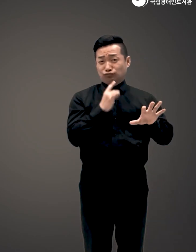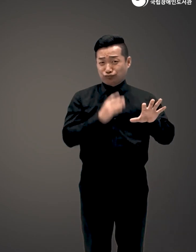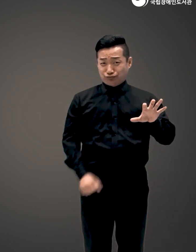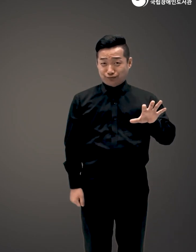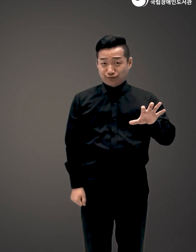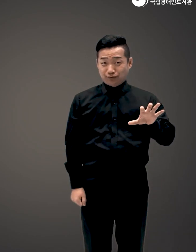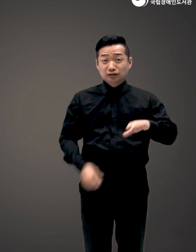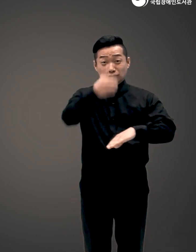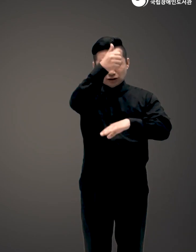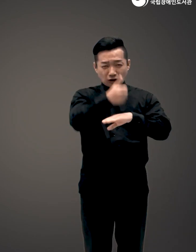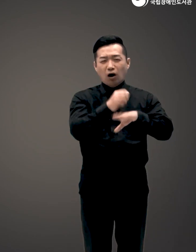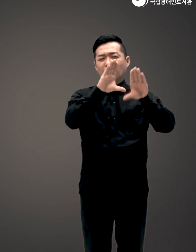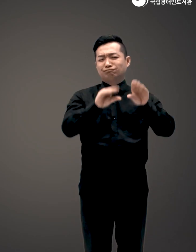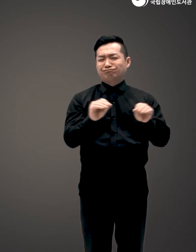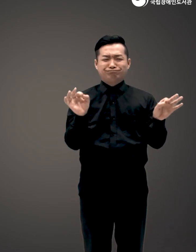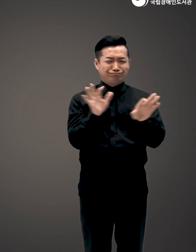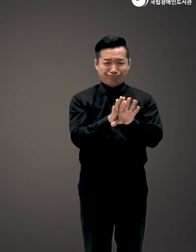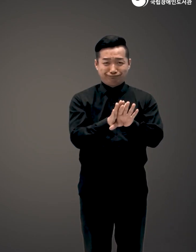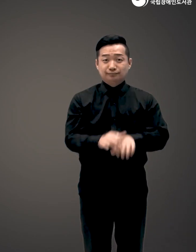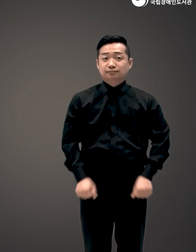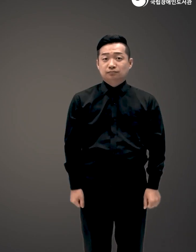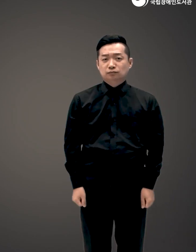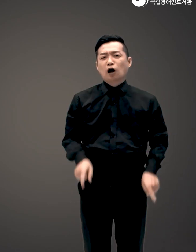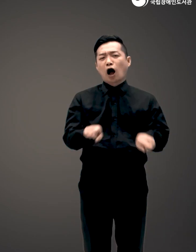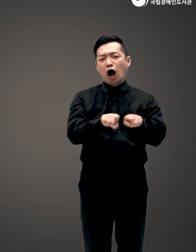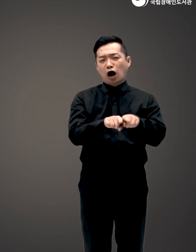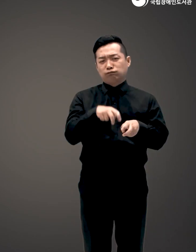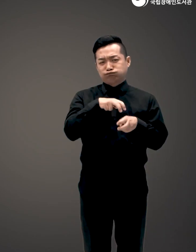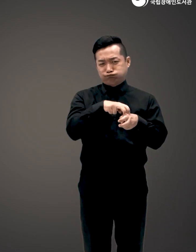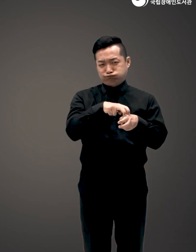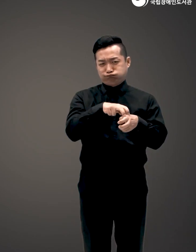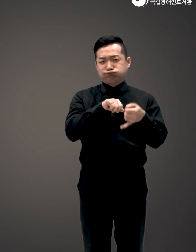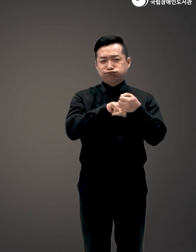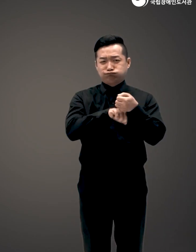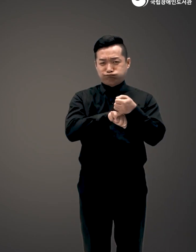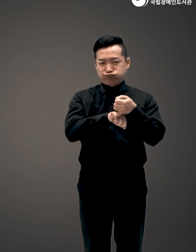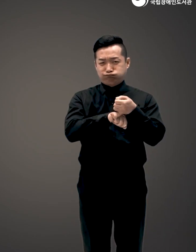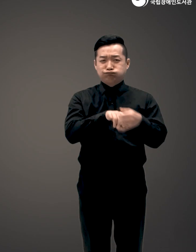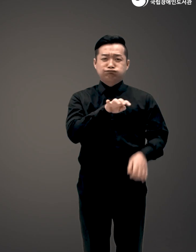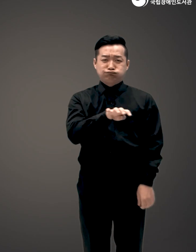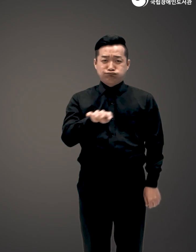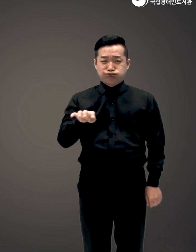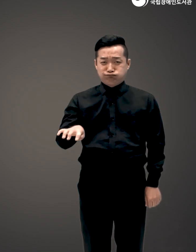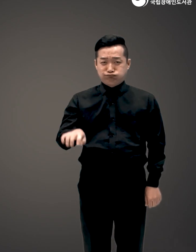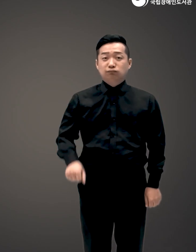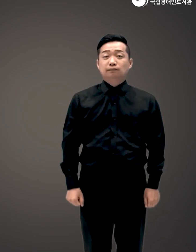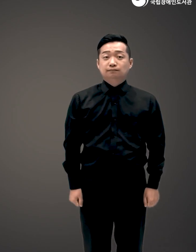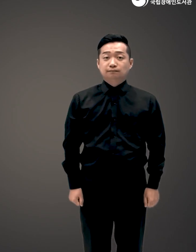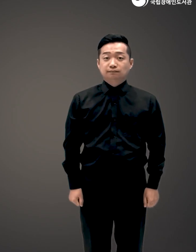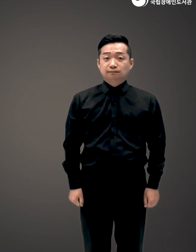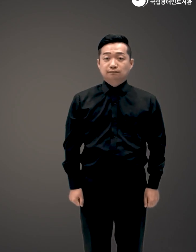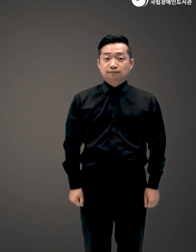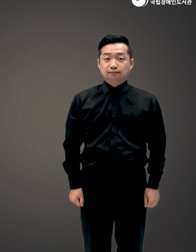눈일 뿐이란다. 결국엔 사라져버리지. 같이 버스를 타기로 약속했는데.